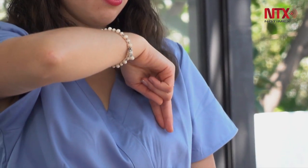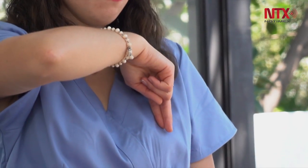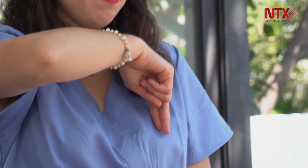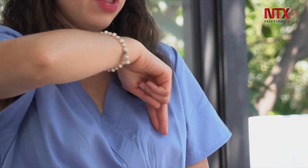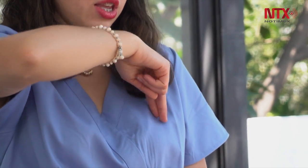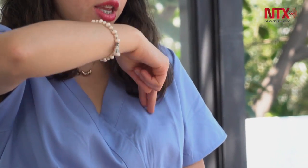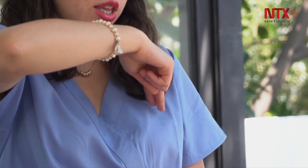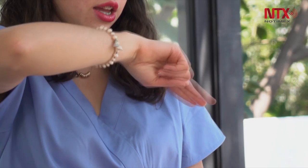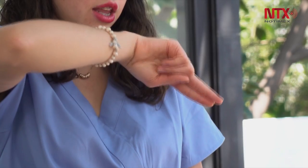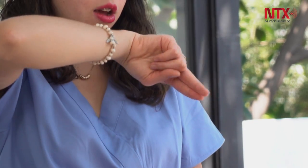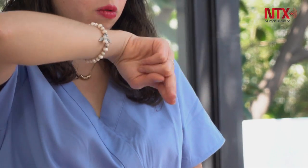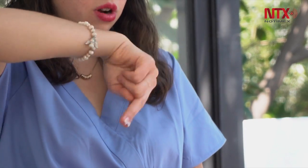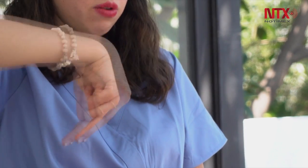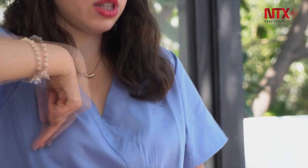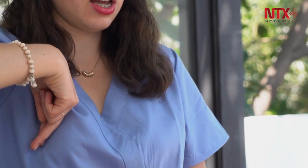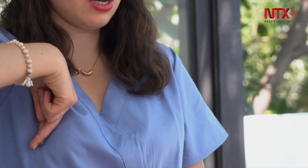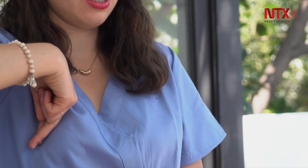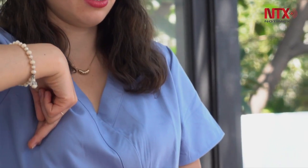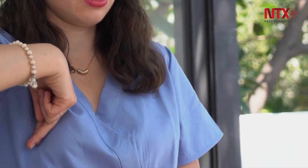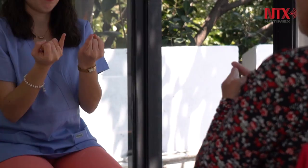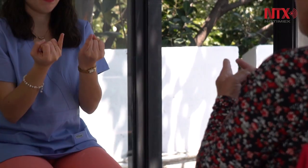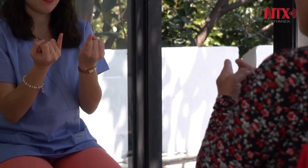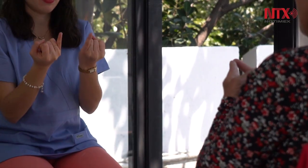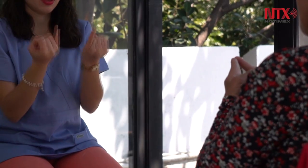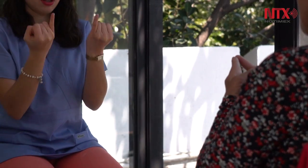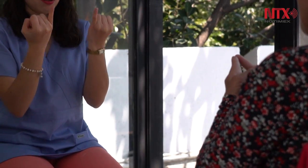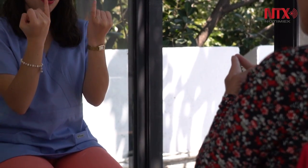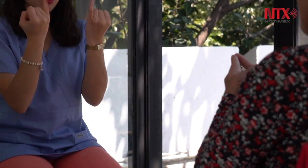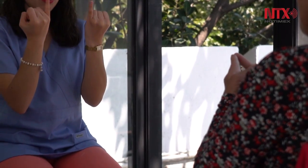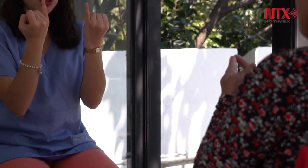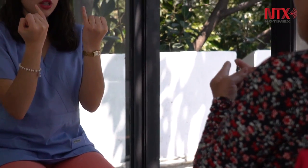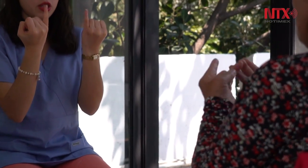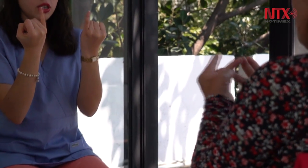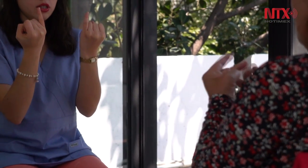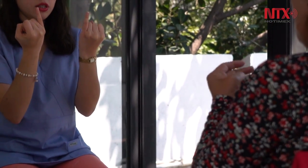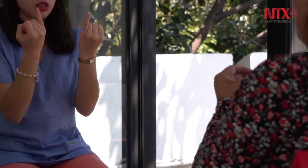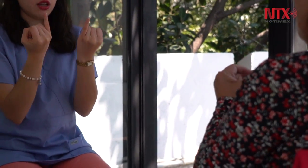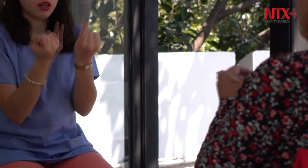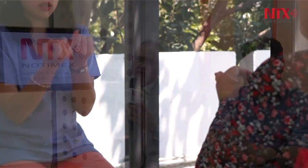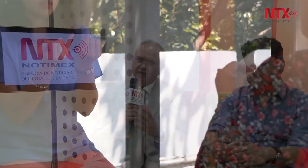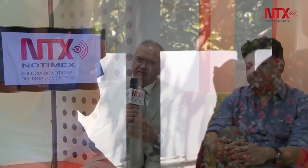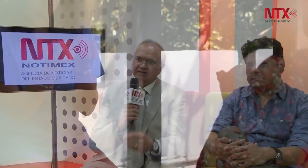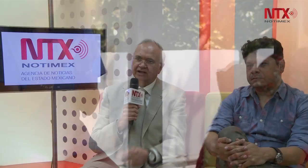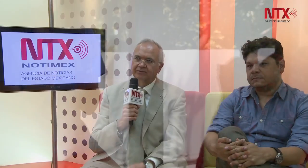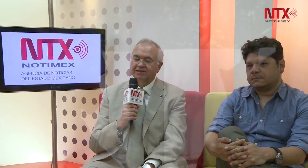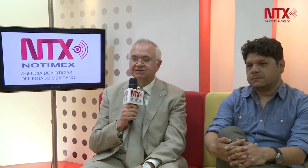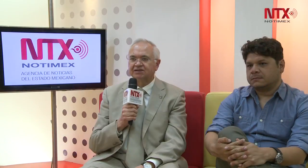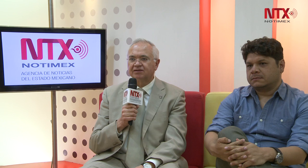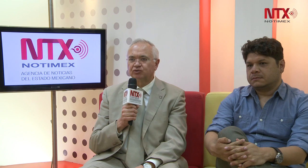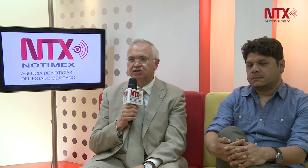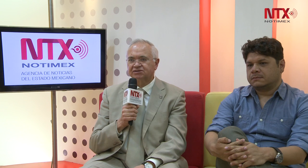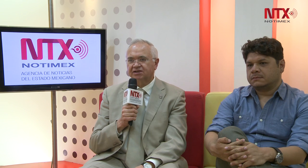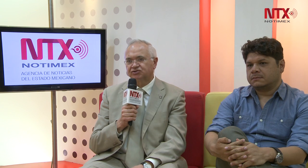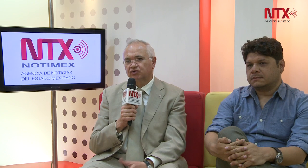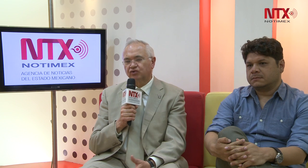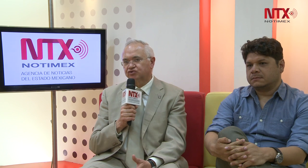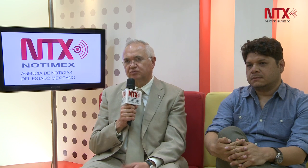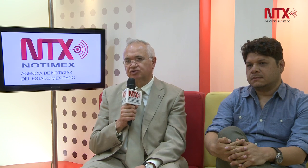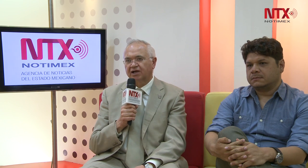la espondilitis anquilosante. Hay 150 enfermedades reumáticas que pueden afectar al paciente y muchas de ellas no conocemos la